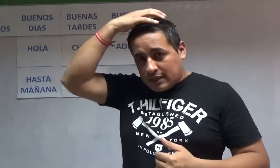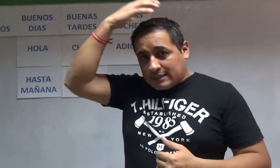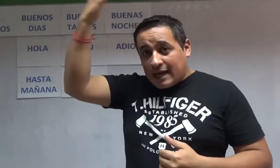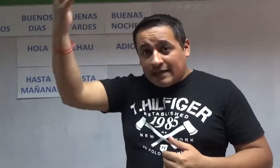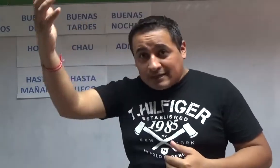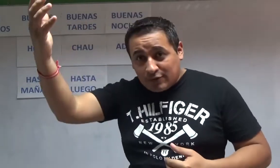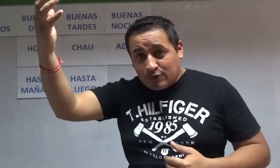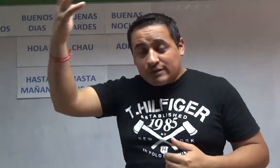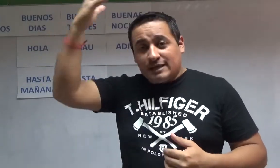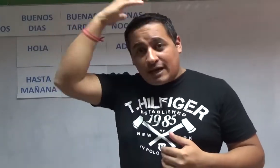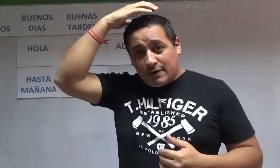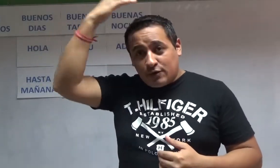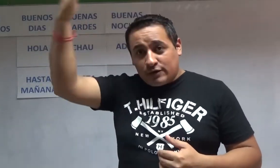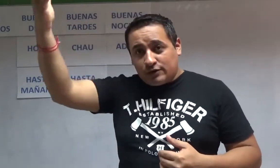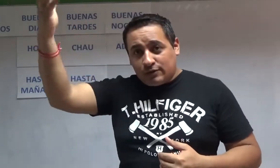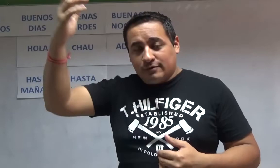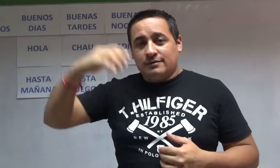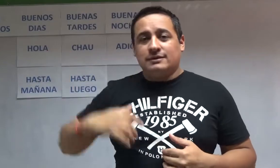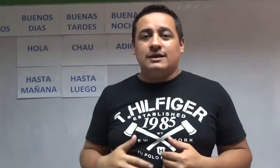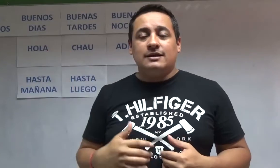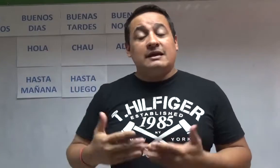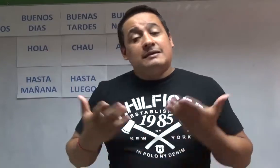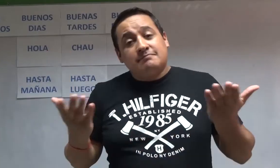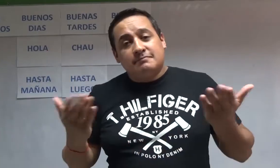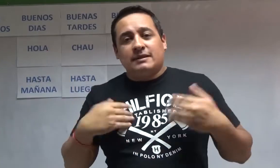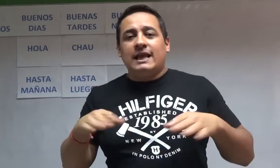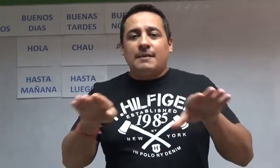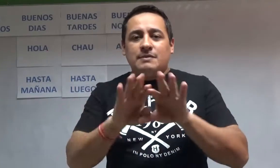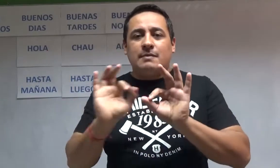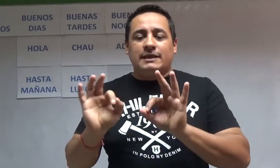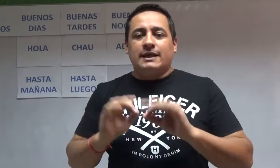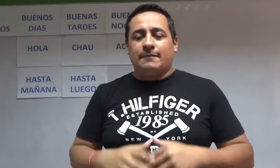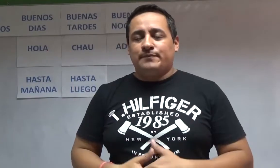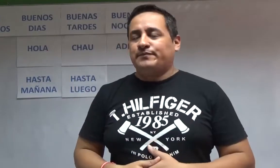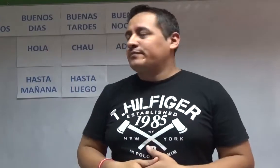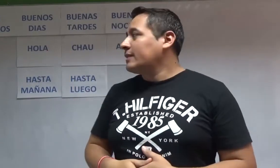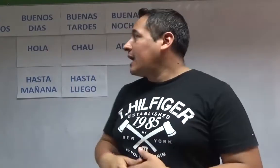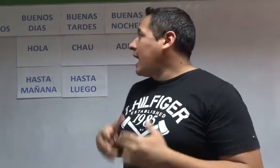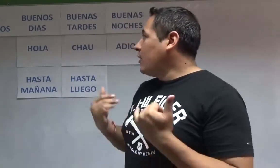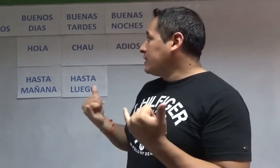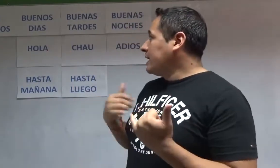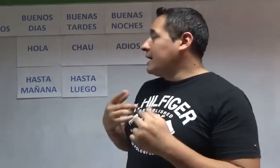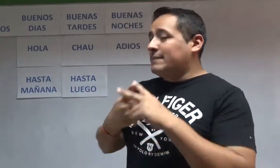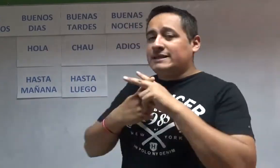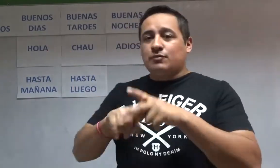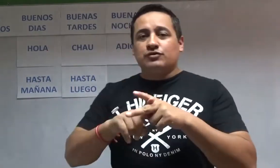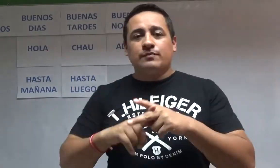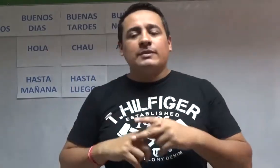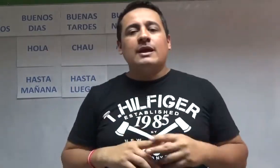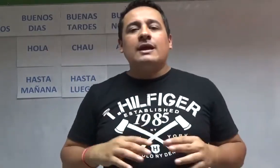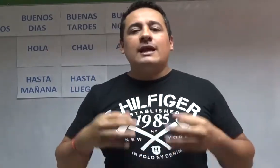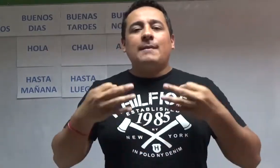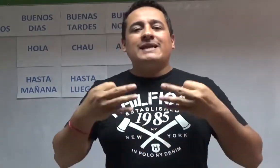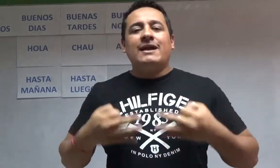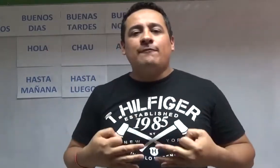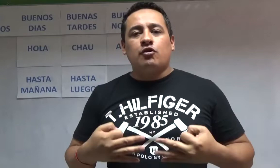hacía esta, ¿no? Se sacaba el gorrito, ¿sí? De la misma manera. Ahora, empezamos. La manera